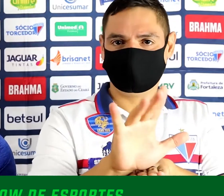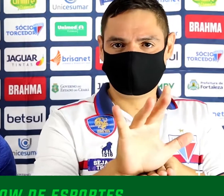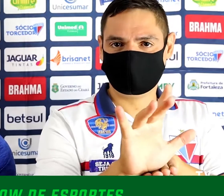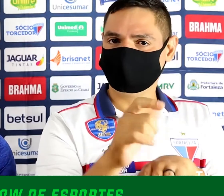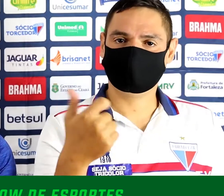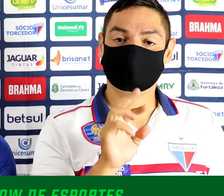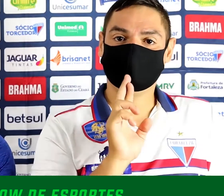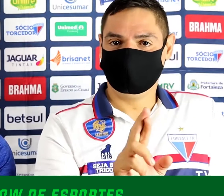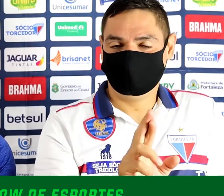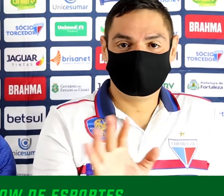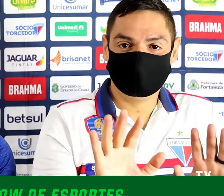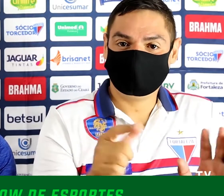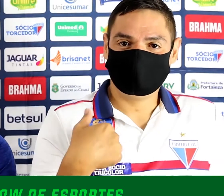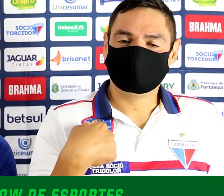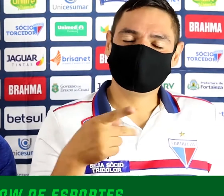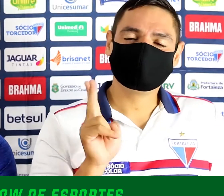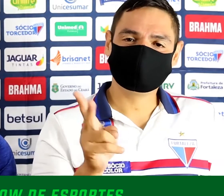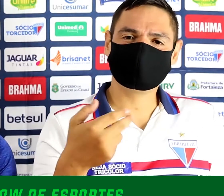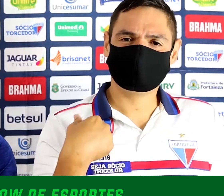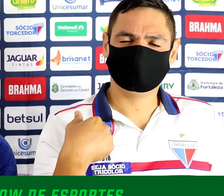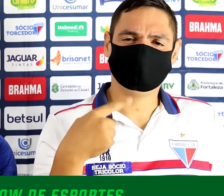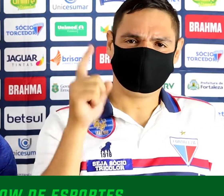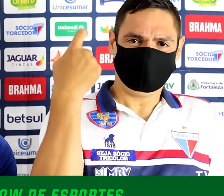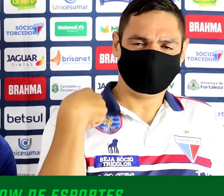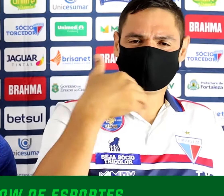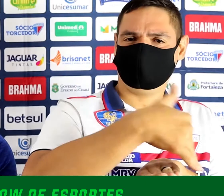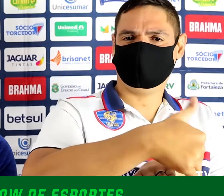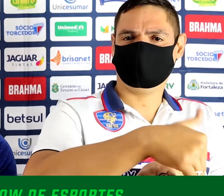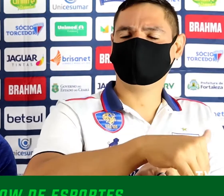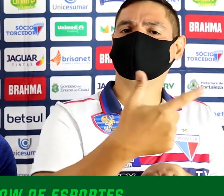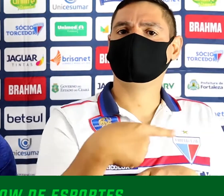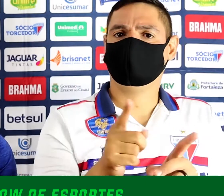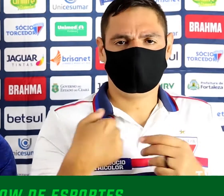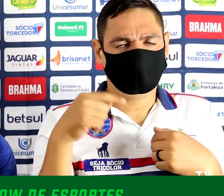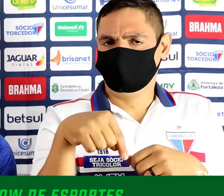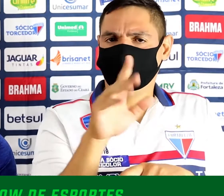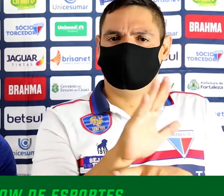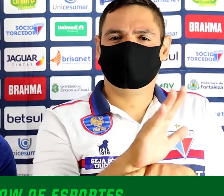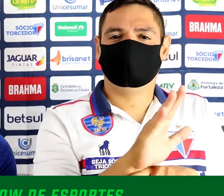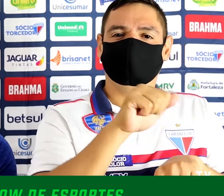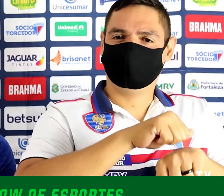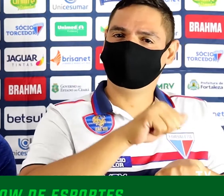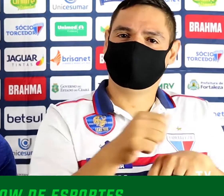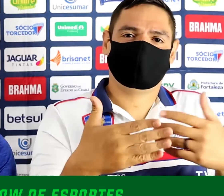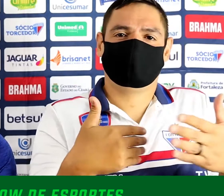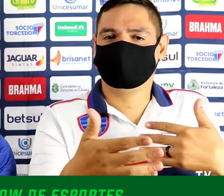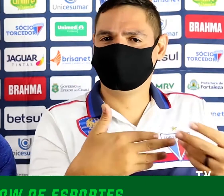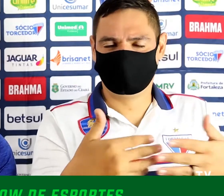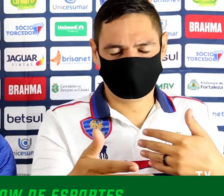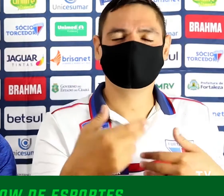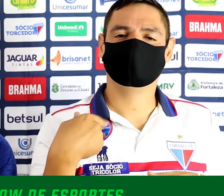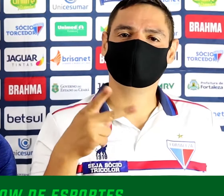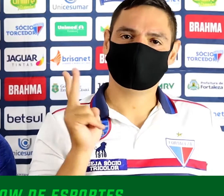falei, eu sempre joguei mais pelo lado esquerdo, mas eu estou aqui para ajudar, independente da posição, eu quero sempre